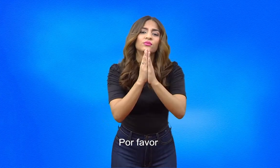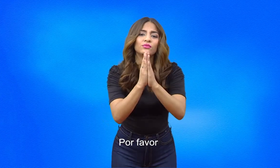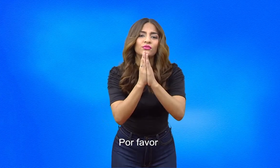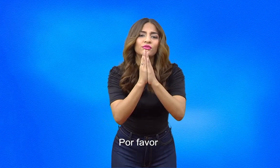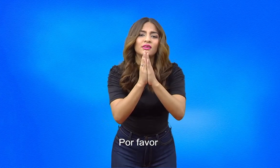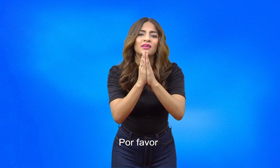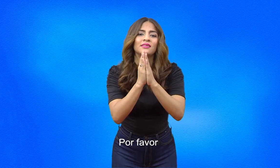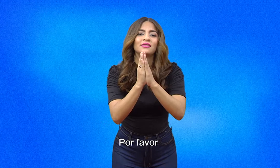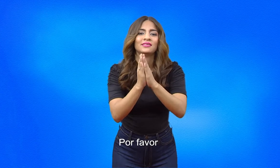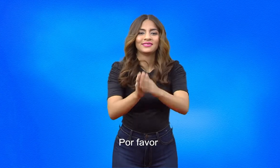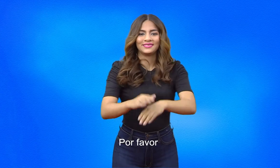Por favor.